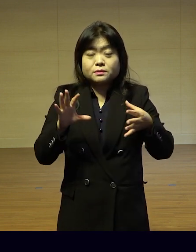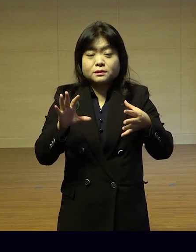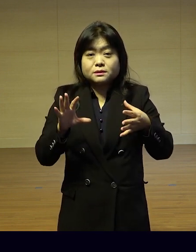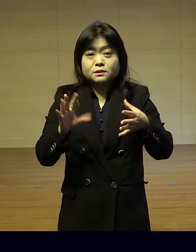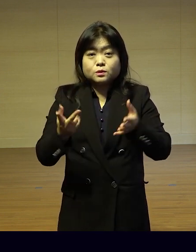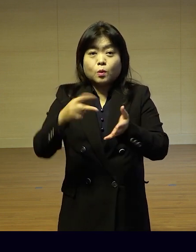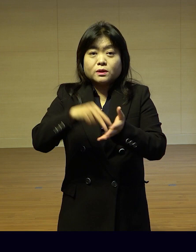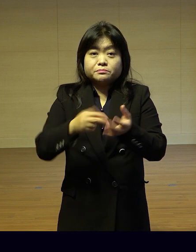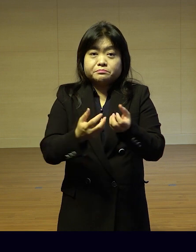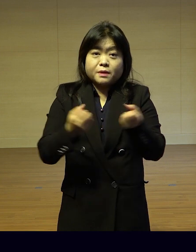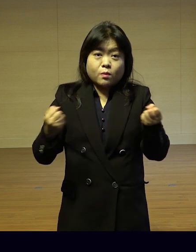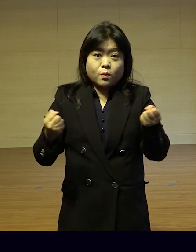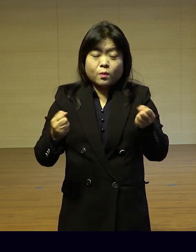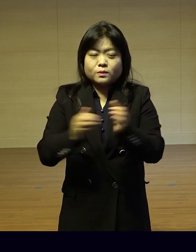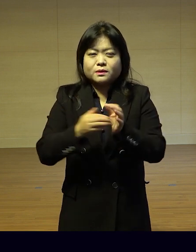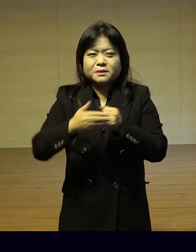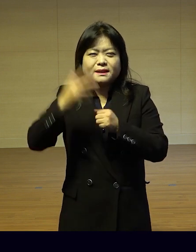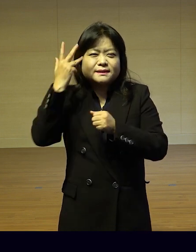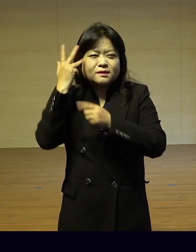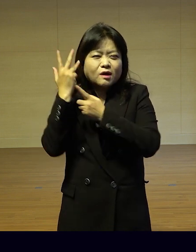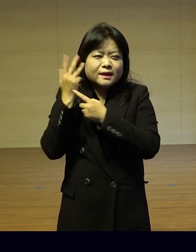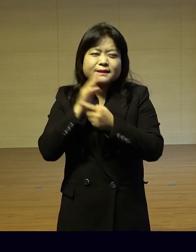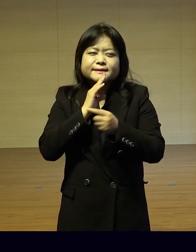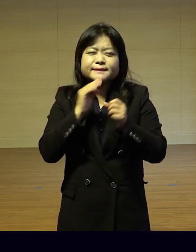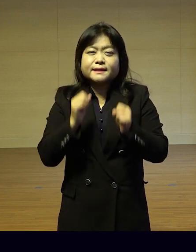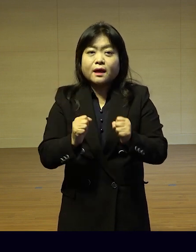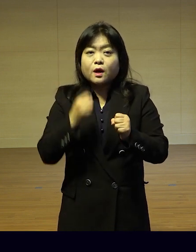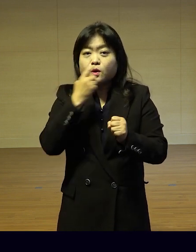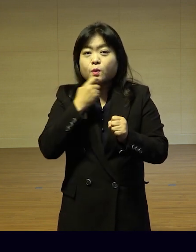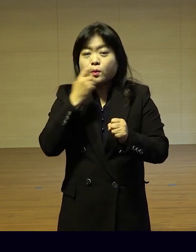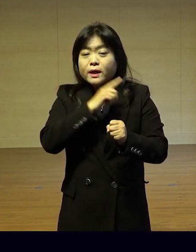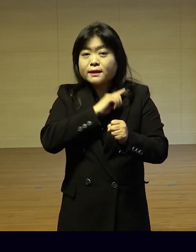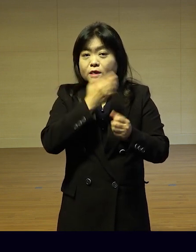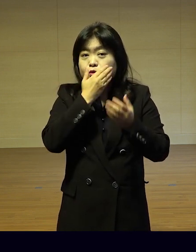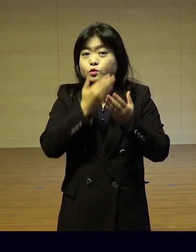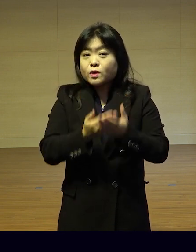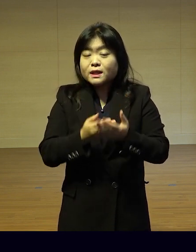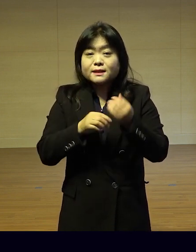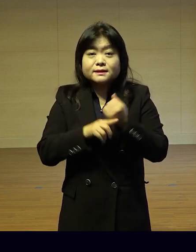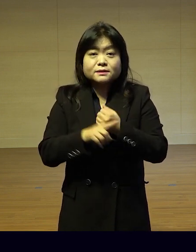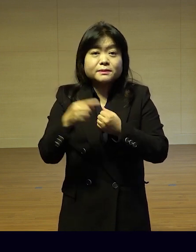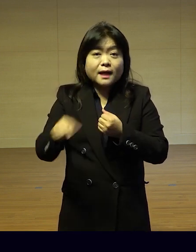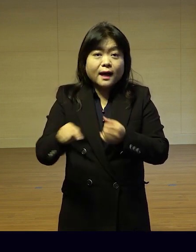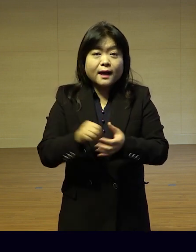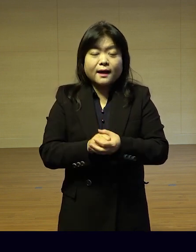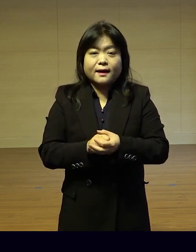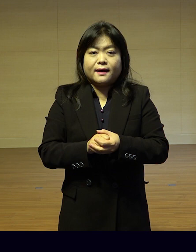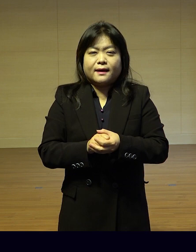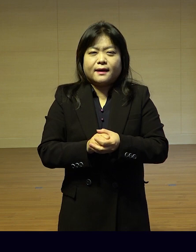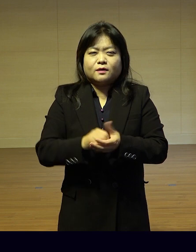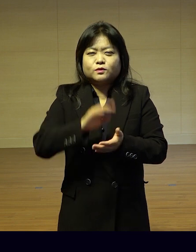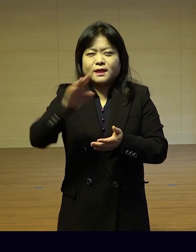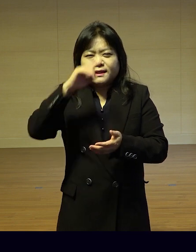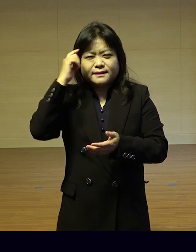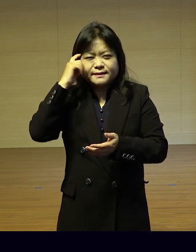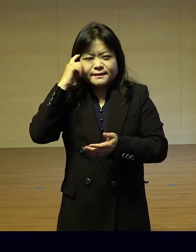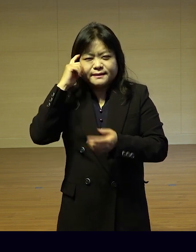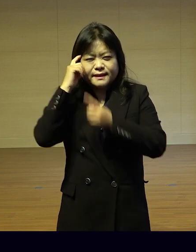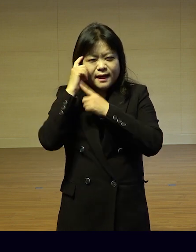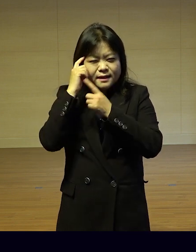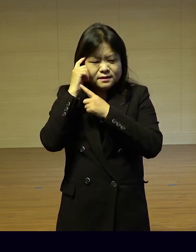존재하는 것입니다. 그래서 철학에서 실제론의 가장 중요한 핵심적인 의미가 바로 이 우리 인식하는